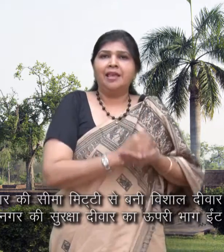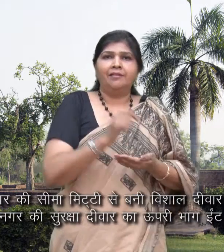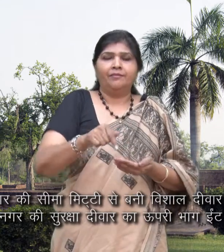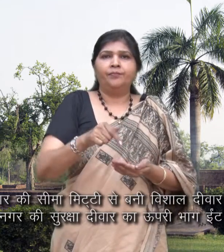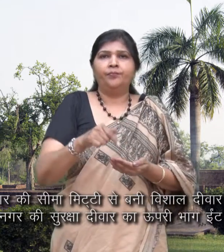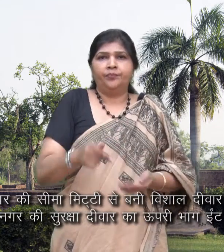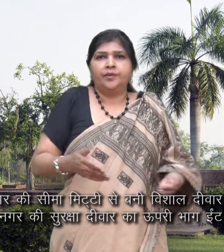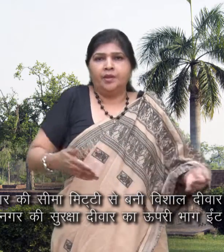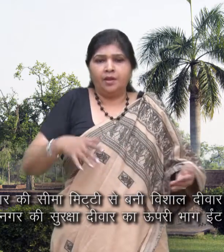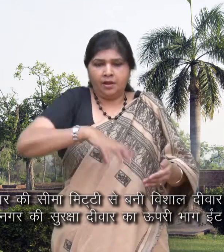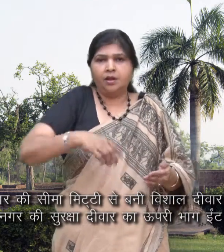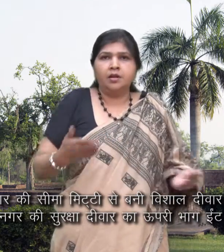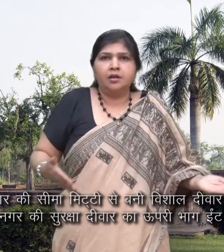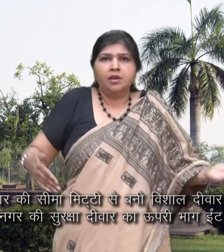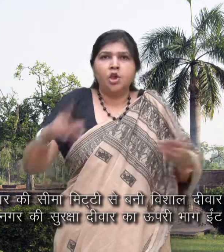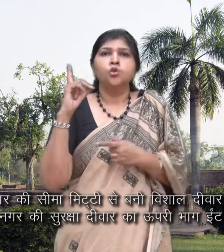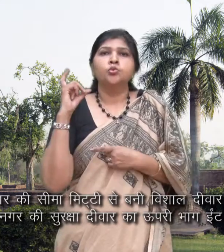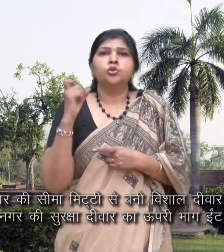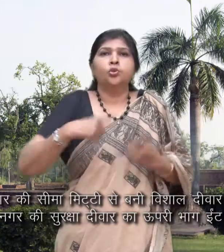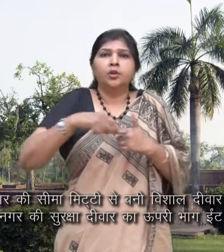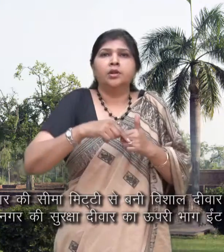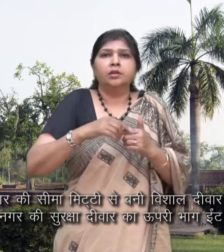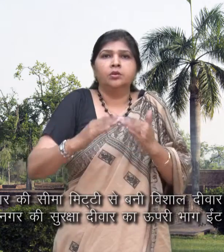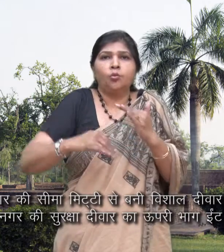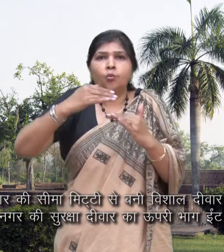नगर की सुरक्षा दीवार का ऊपरी भाग ईंट से निर्मित था।